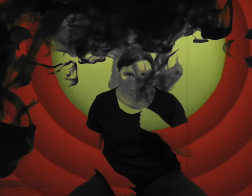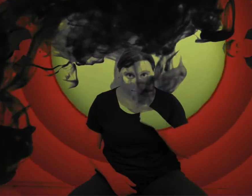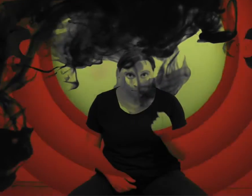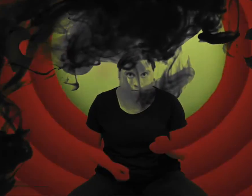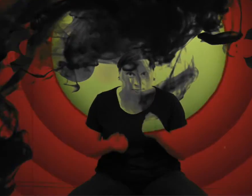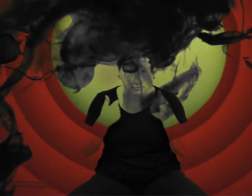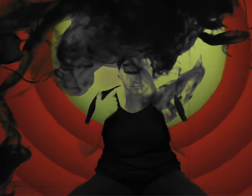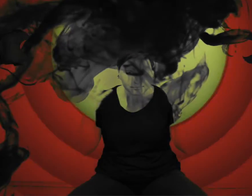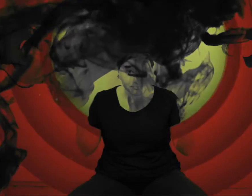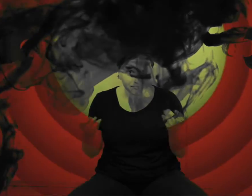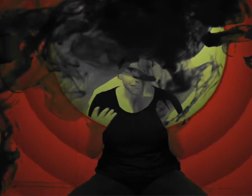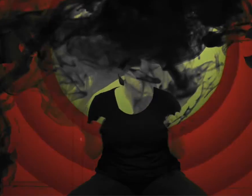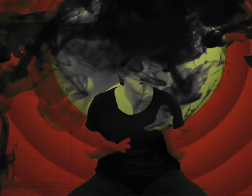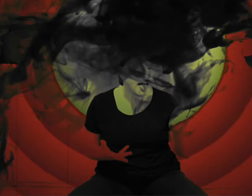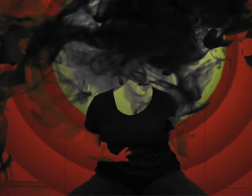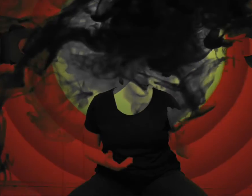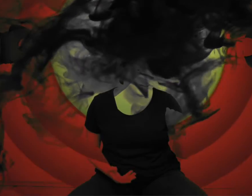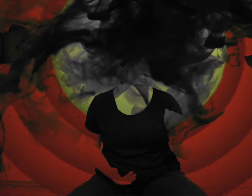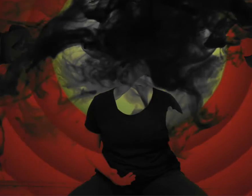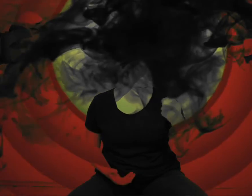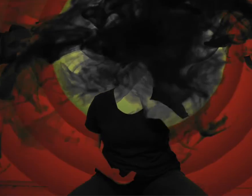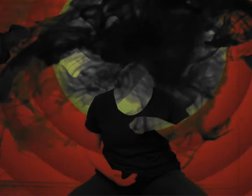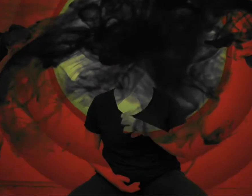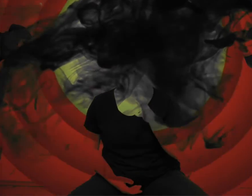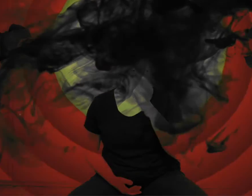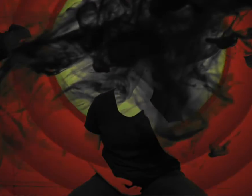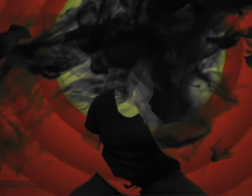leuchte mich Gib mir klar, sprich dein Weg